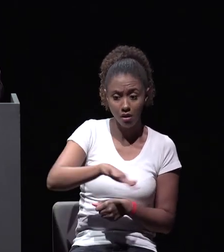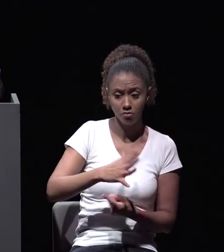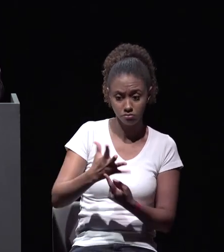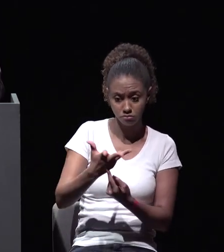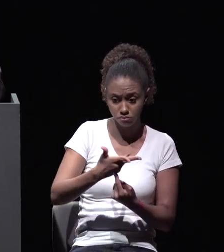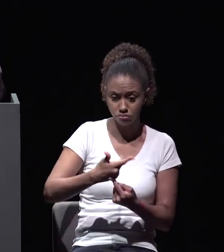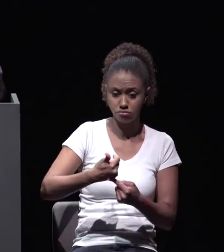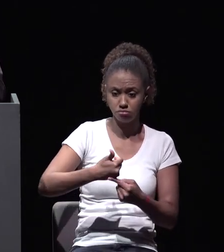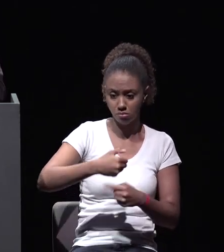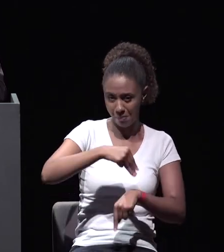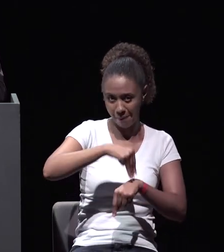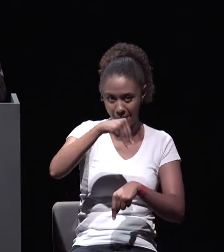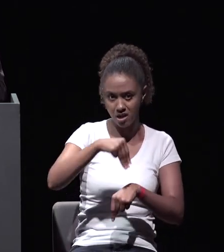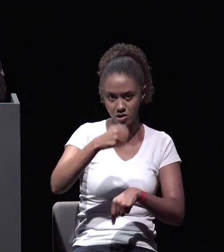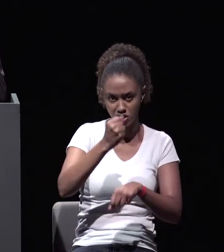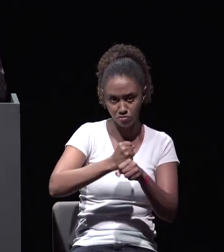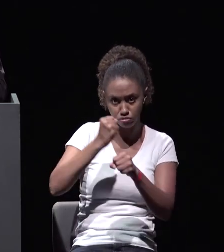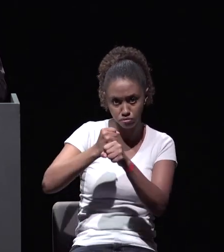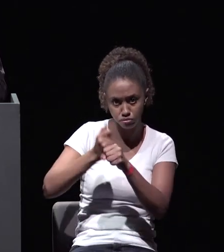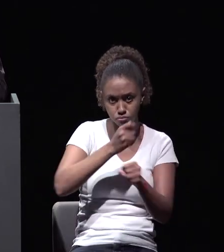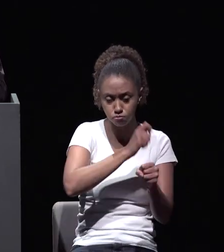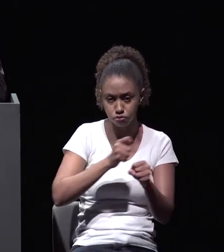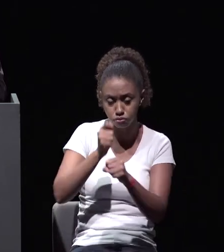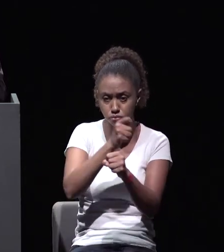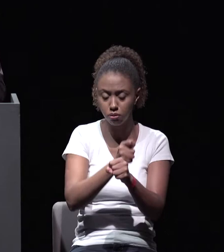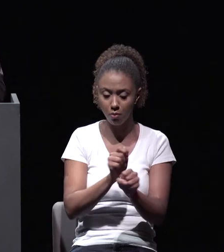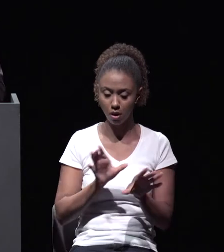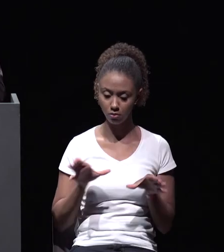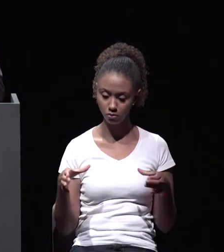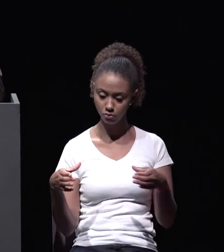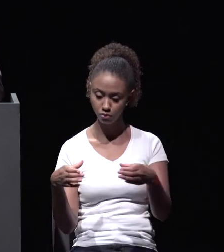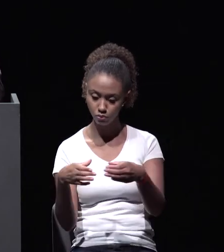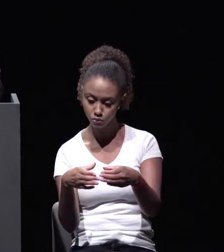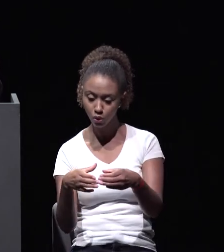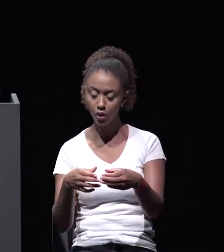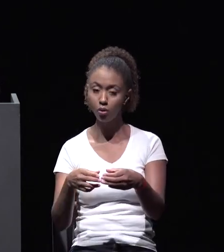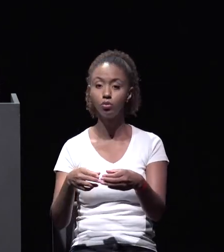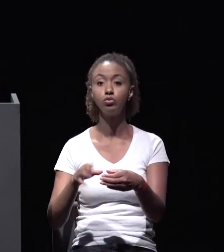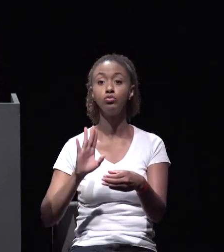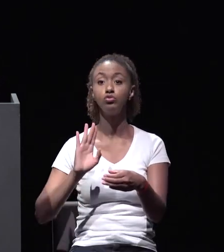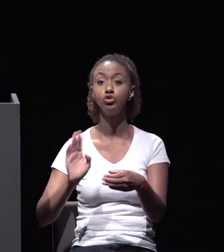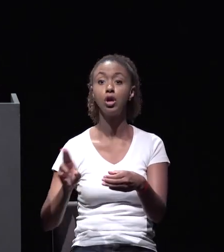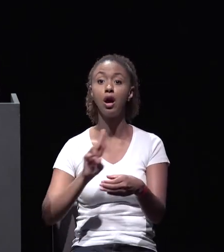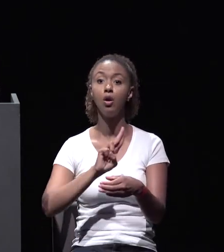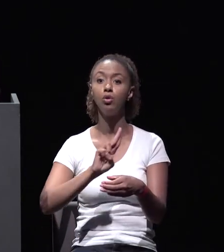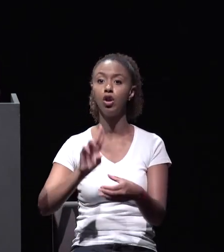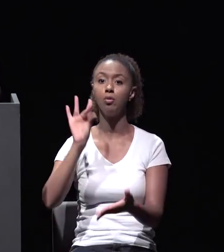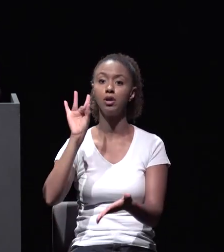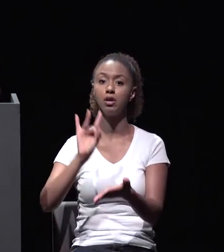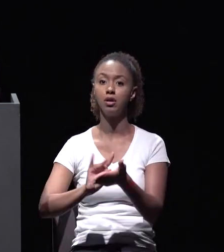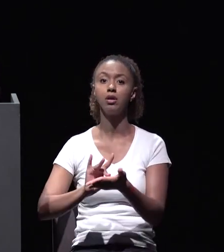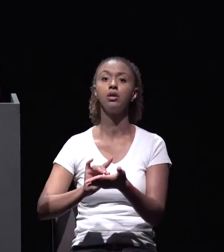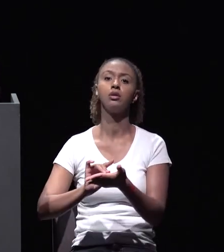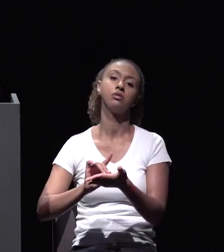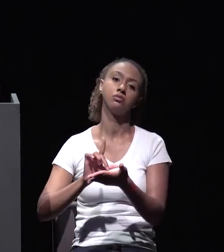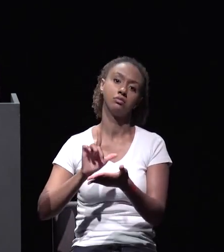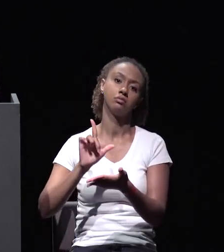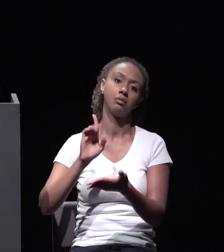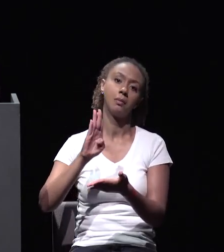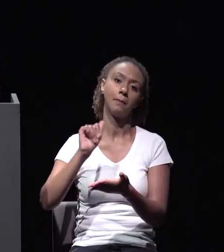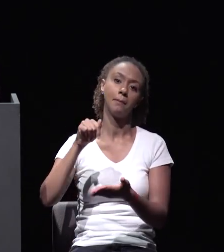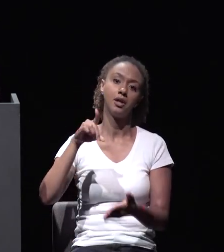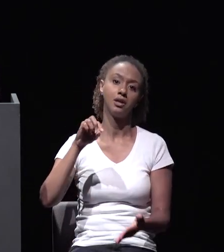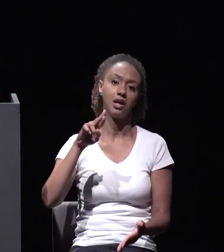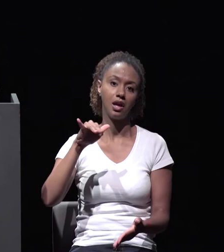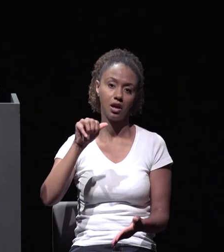ofícios eles se reúnem em agrupa mãe agrupamentos que tem um nome formal de bandeiras não é uma terminologia utilizada